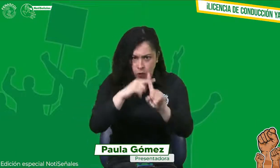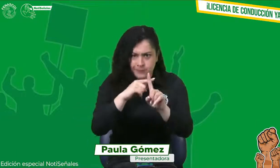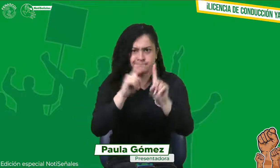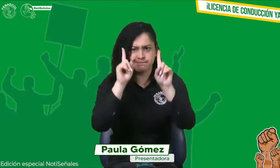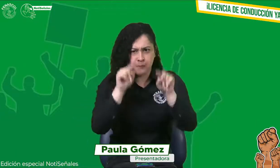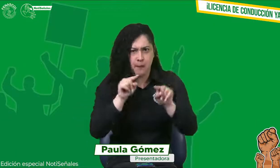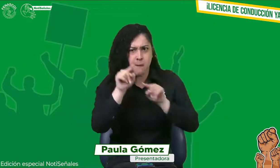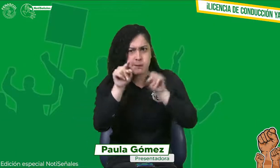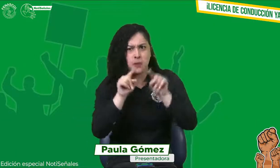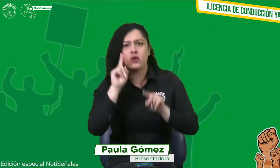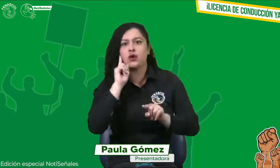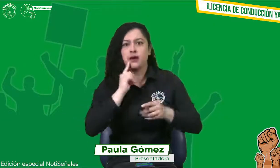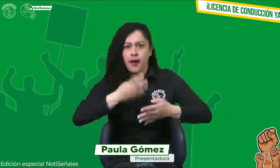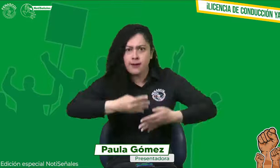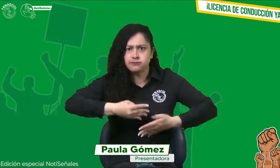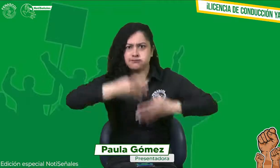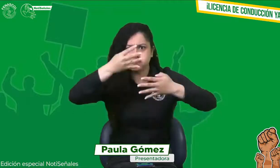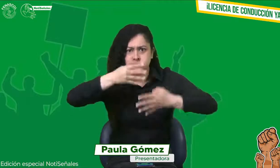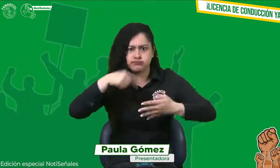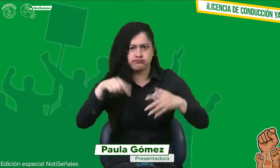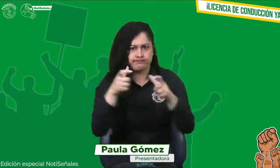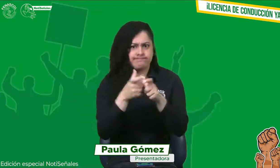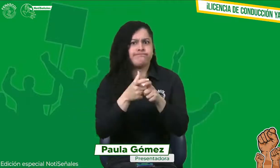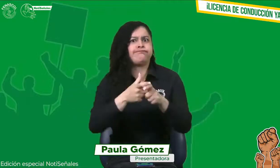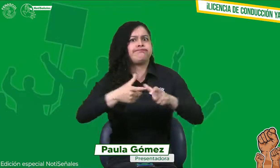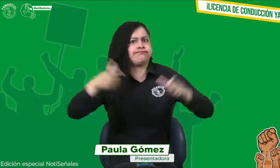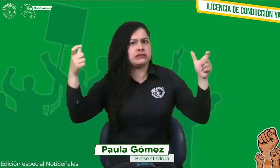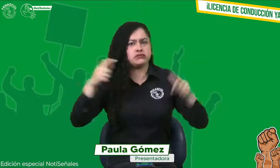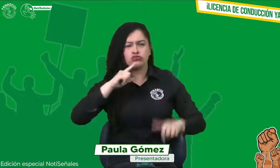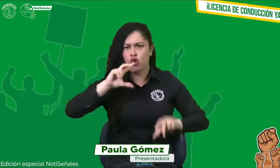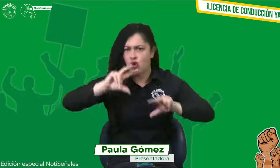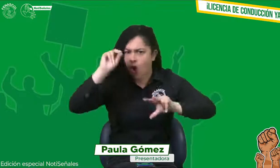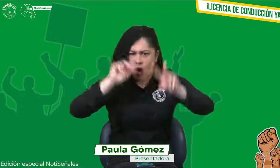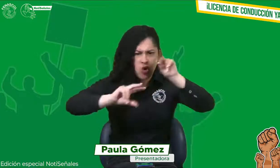Viendo en estos momentos 300 más o menos, y pues vemos que hay